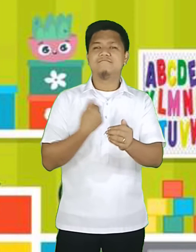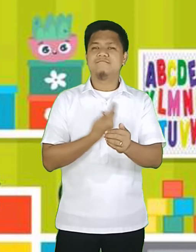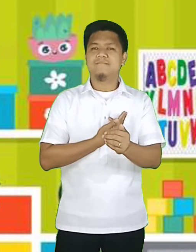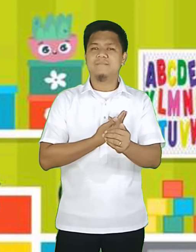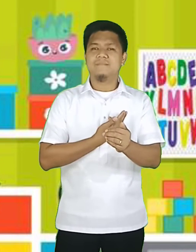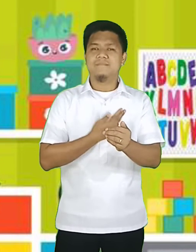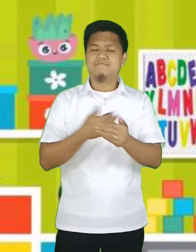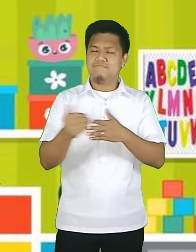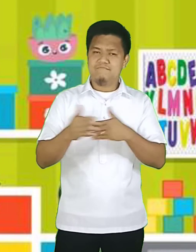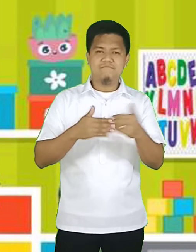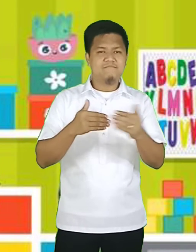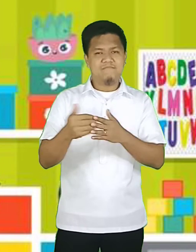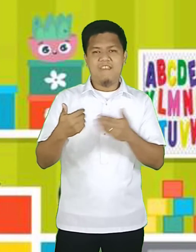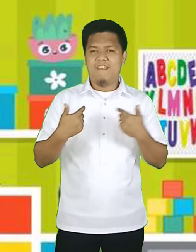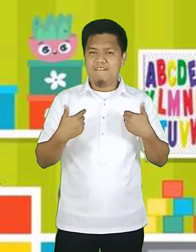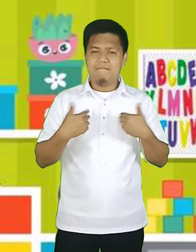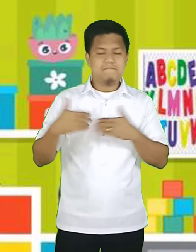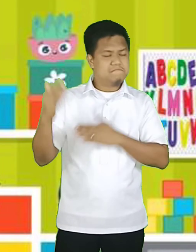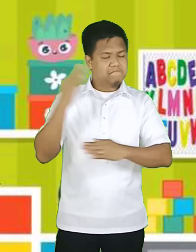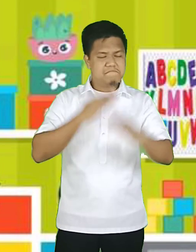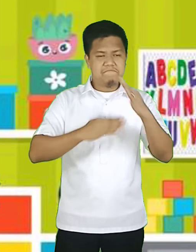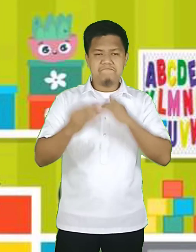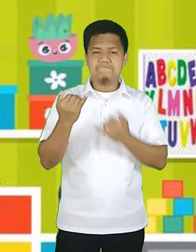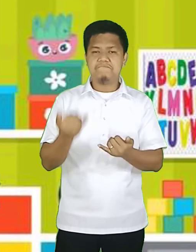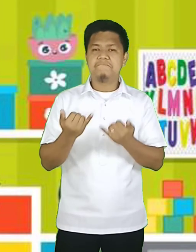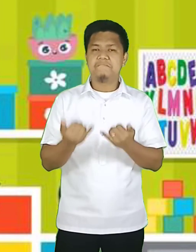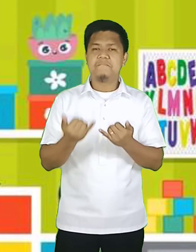sa kabila ng kinakaharap naming pagsubok.